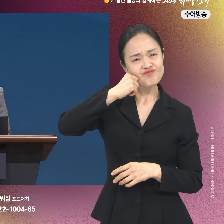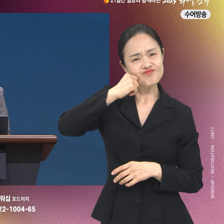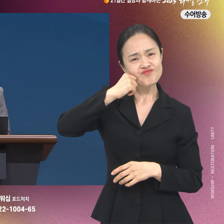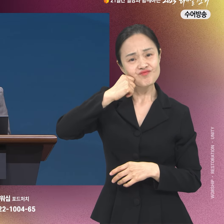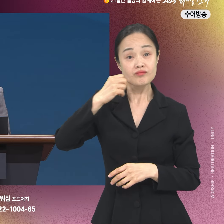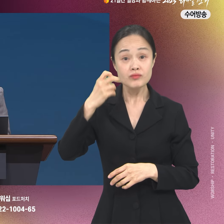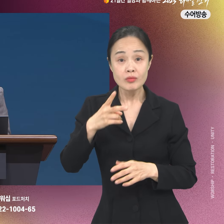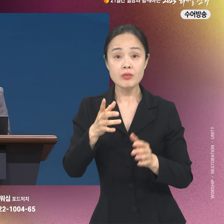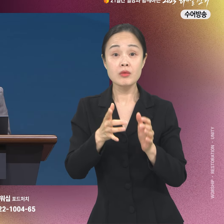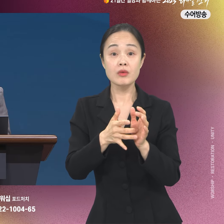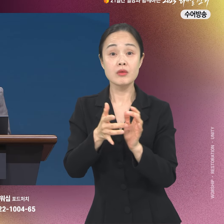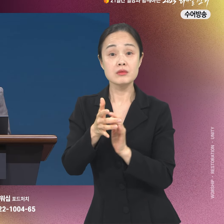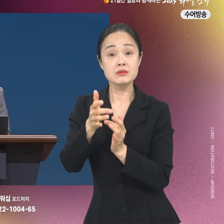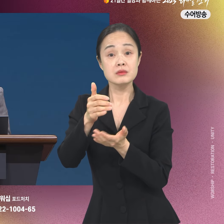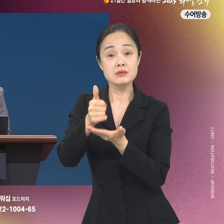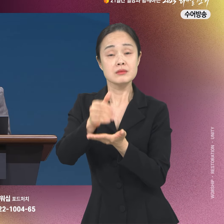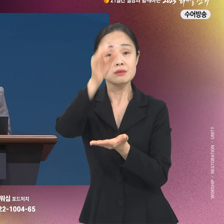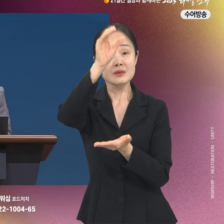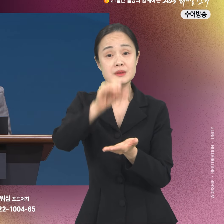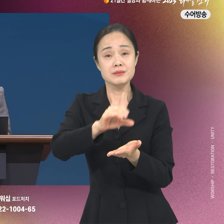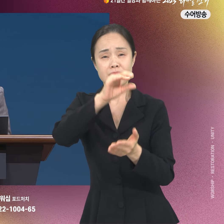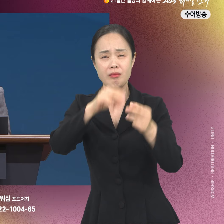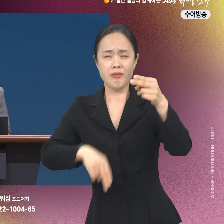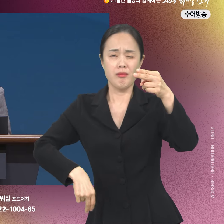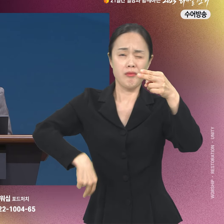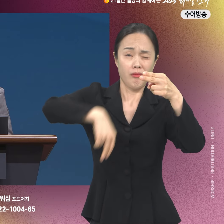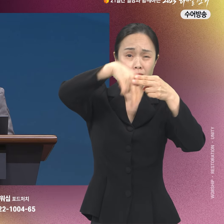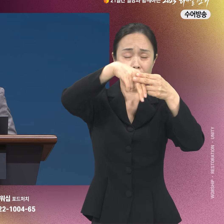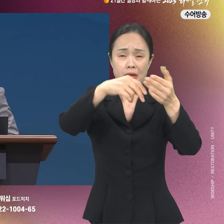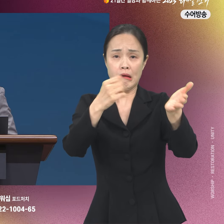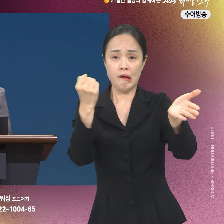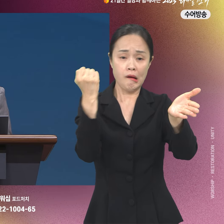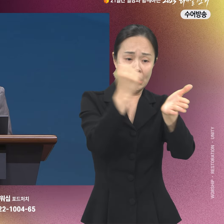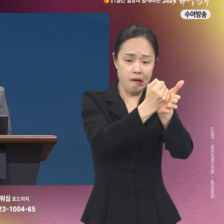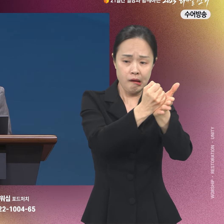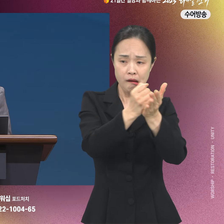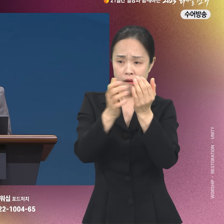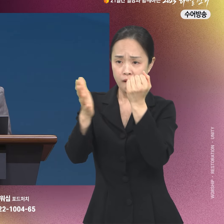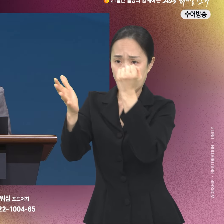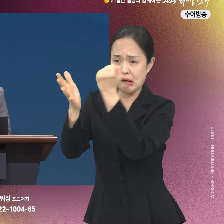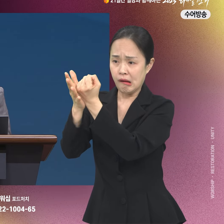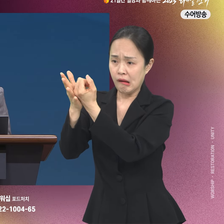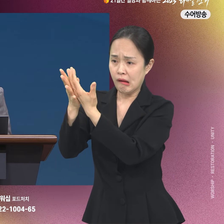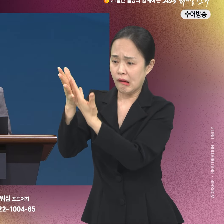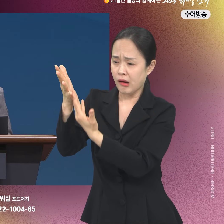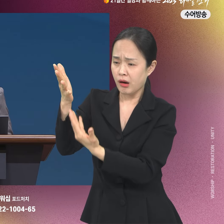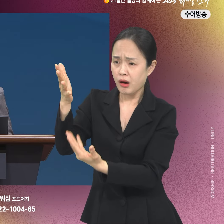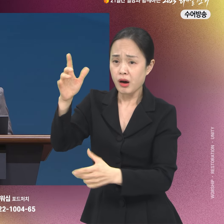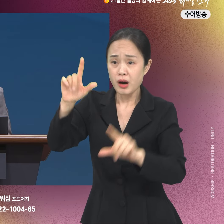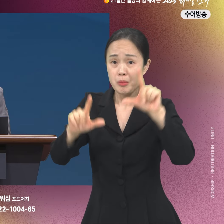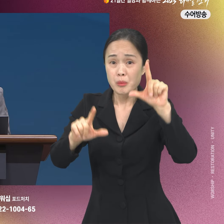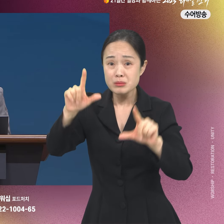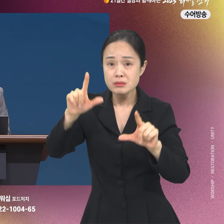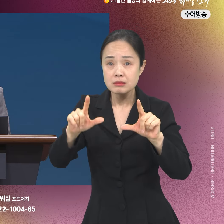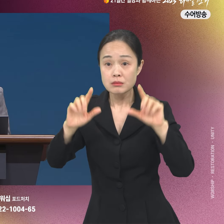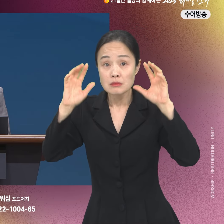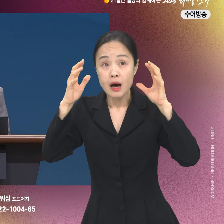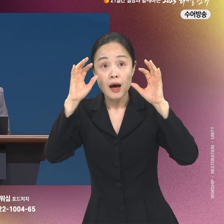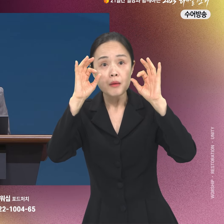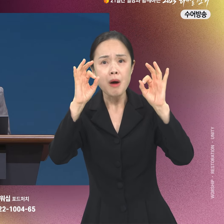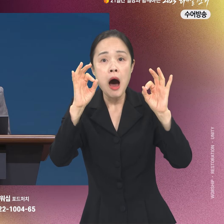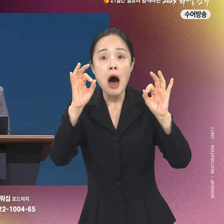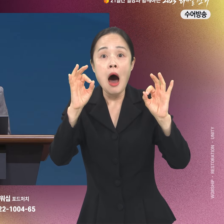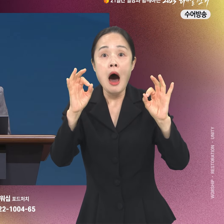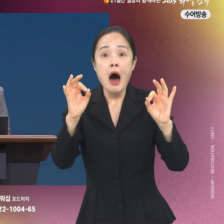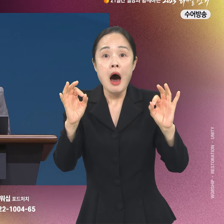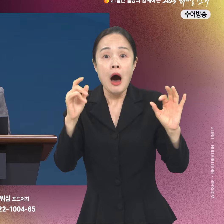끔찍한 어떤 결과까지 보여줘야 되는데 이게 쉽지 않은 거예요. 게다가 너무나 많이 알려진 이야기다